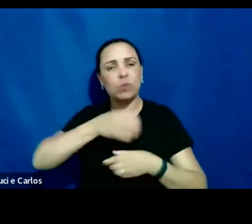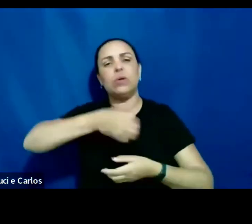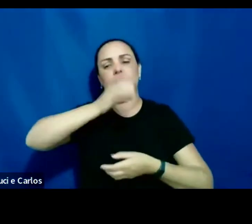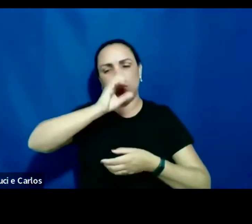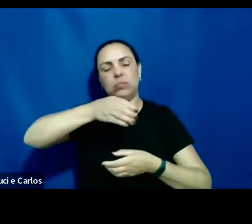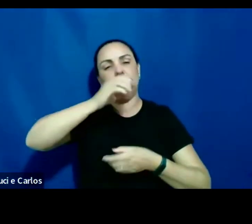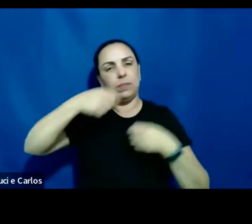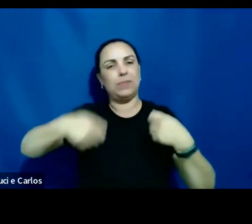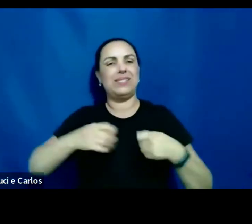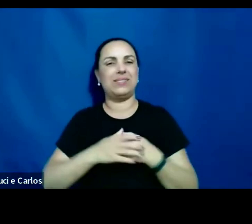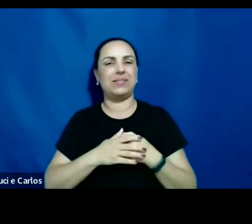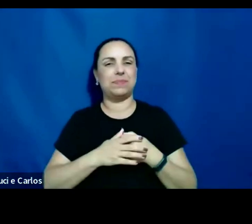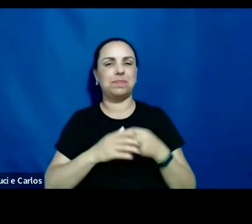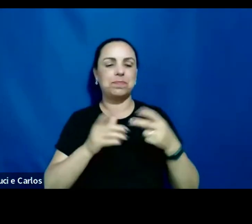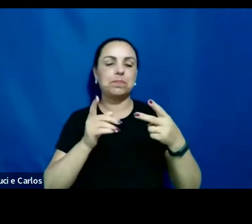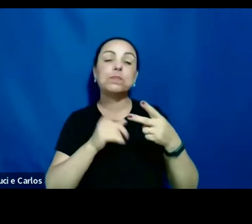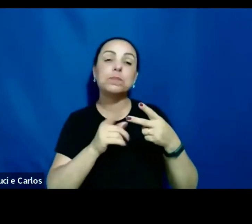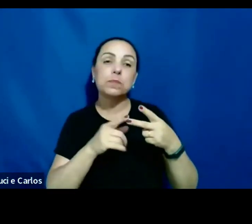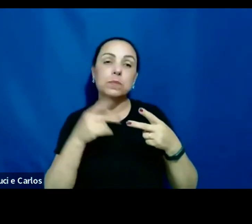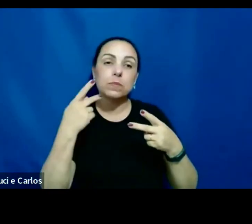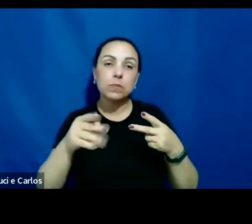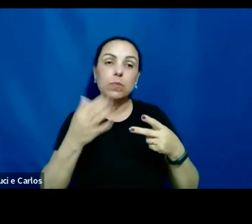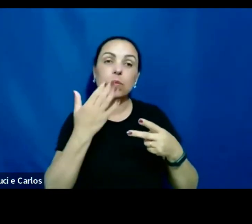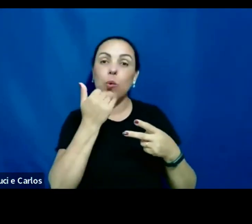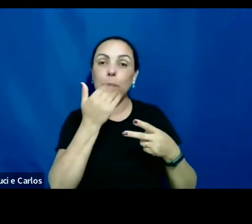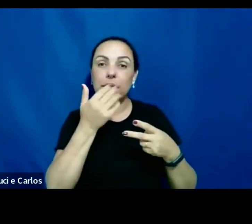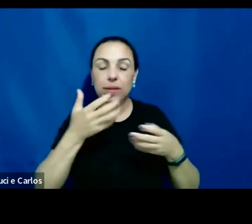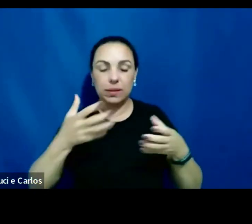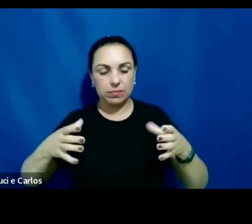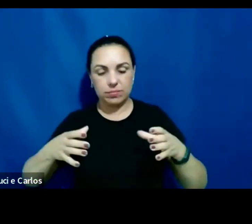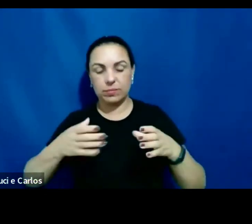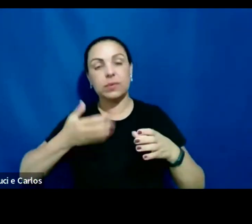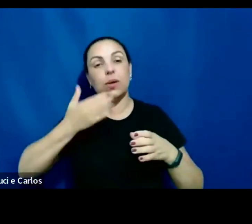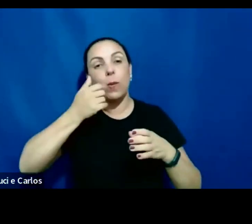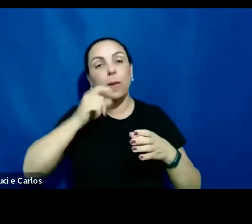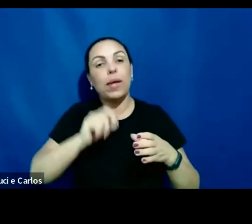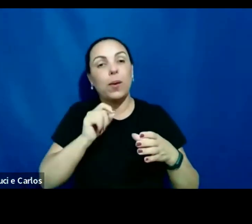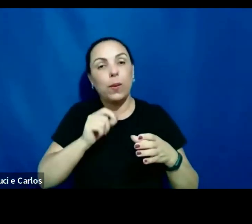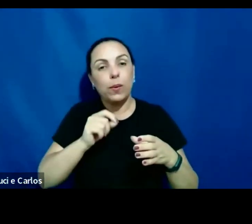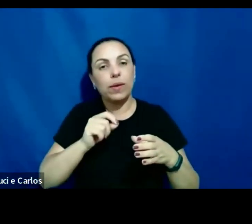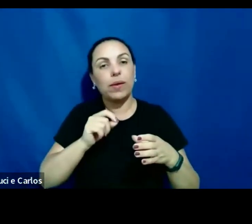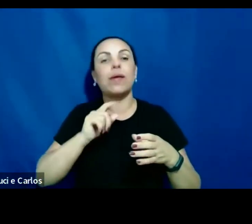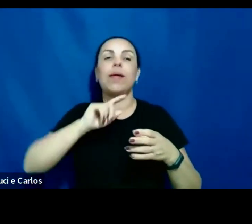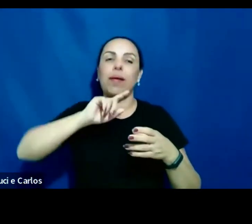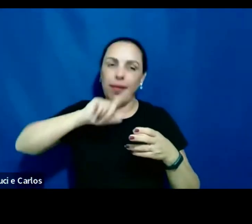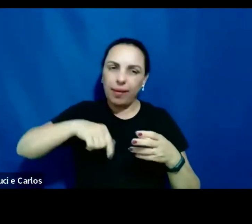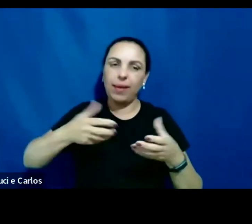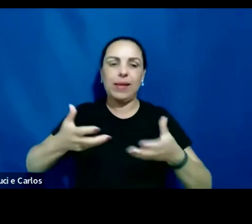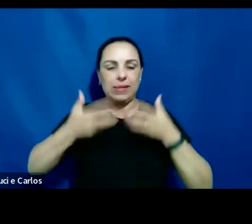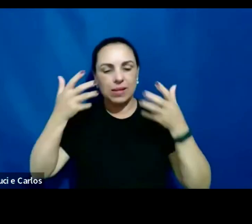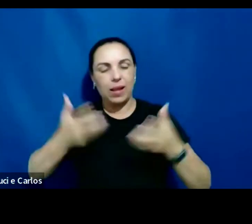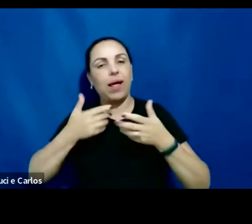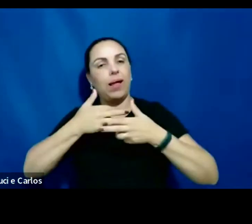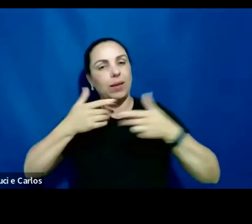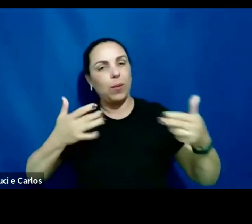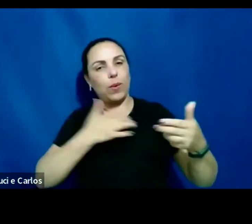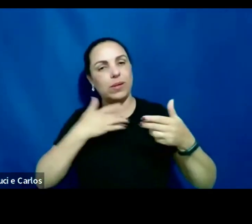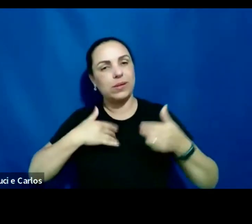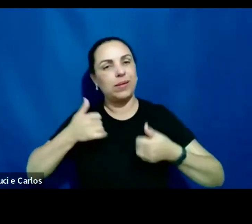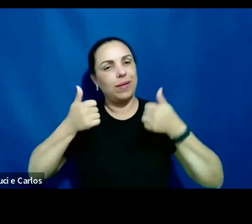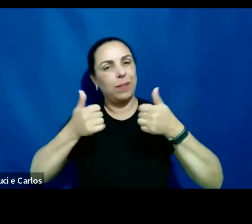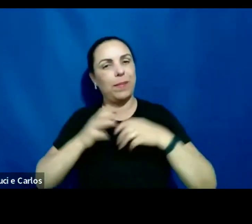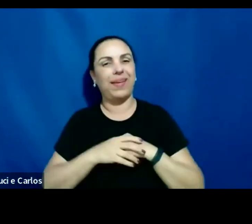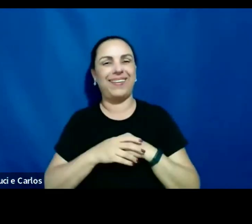mais alimentos, melhor é a sua dieta. Fazer jejum intermitente, isso já é bíblico. Então, a gente fazer